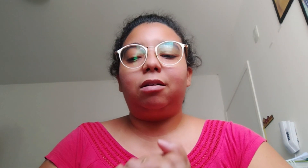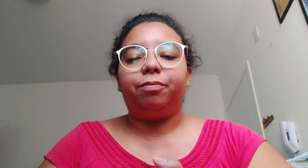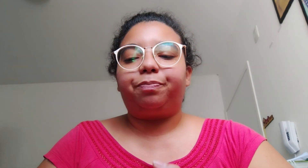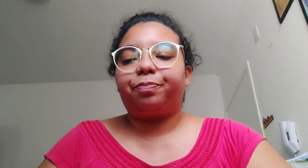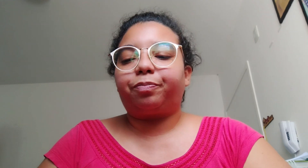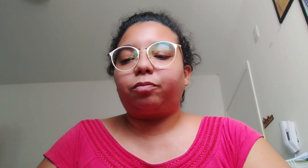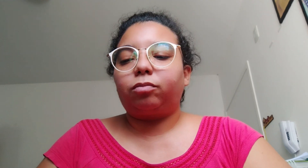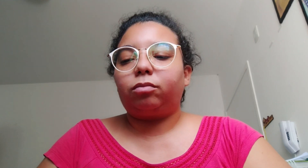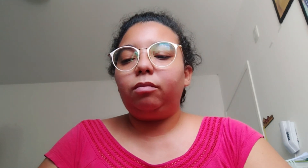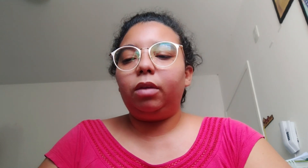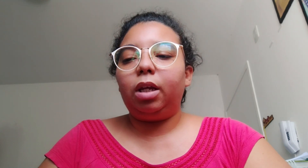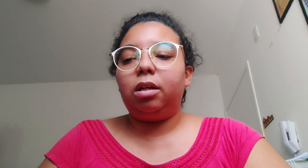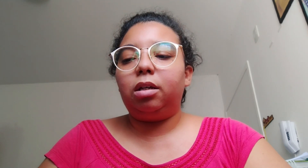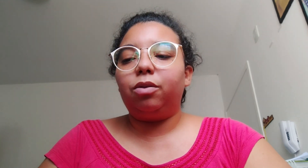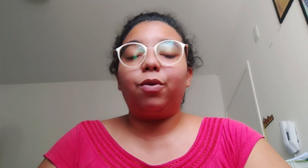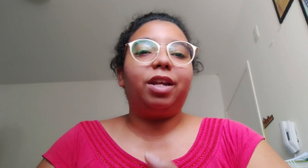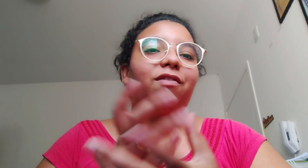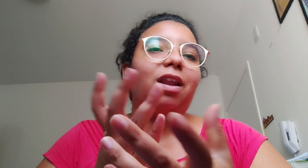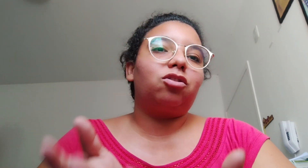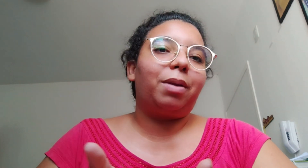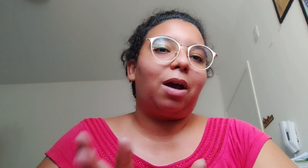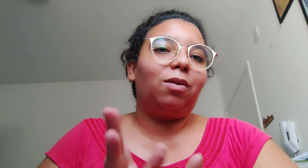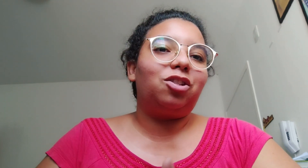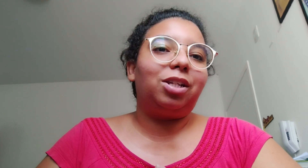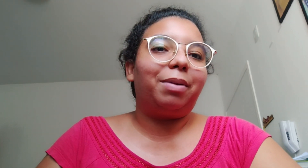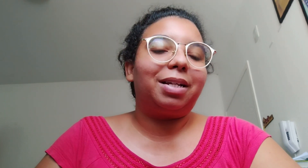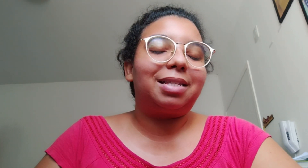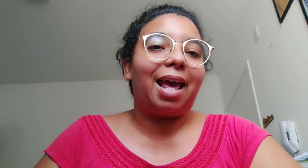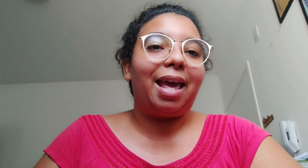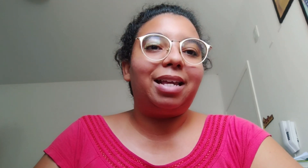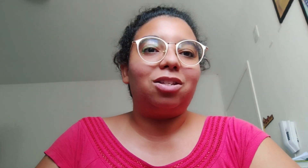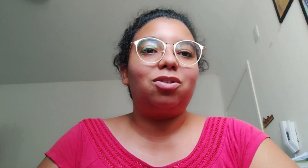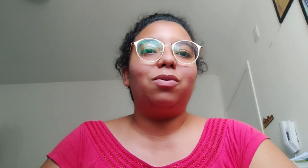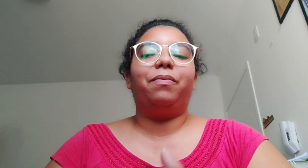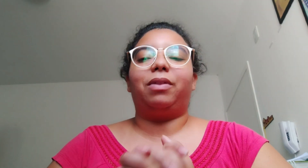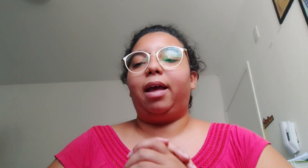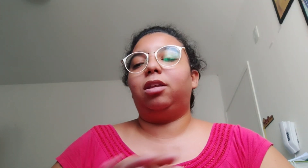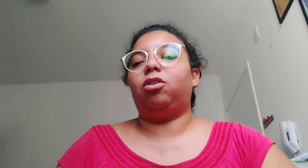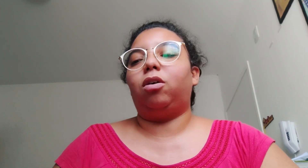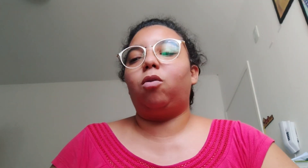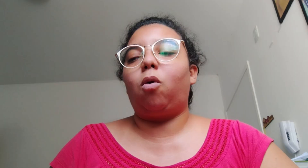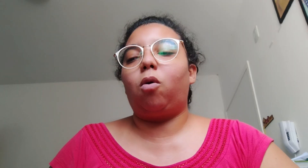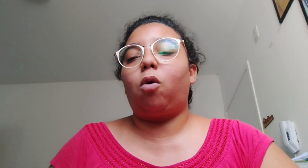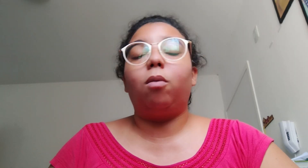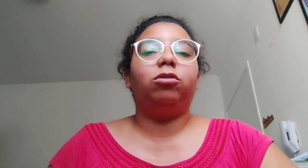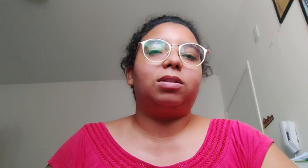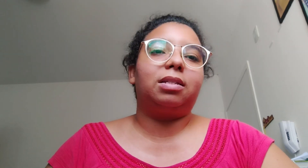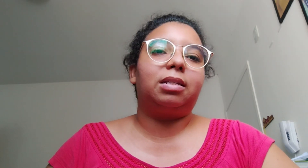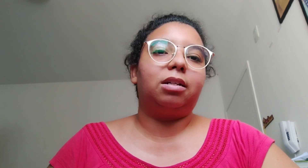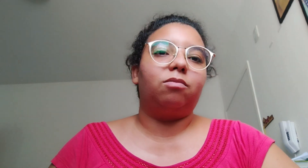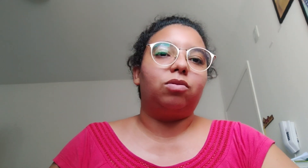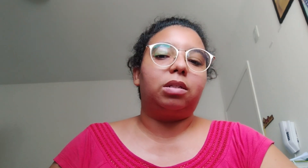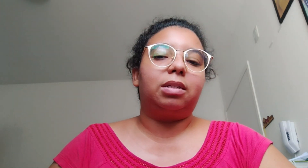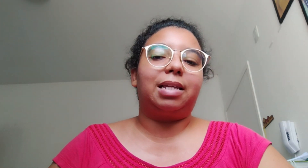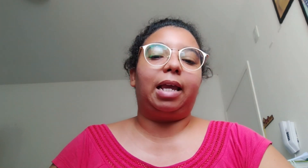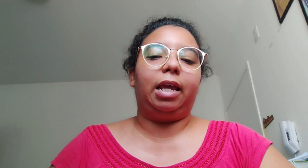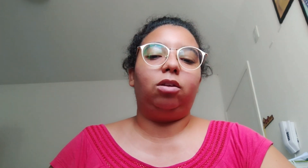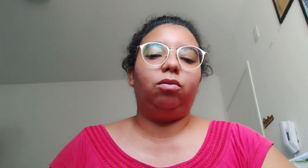Então, o que eu queria falar sobre a aula de Libras é isso, né? Como nós estamos seguindo